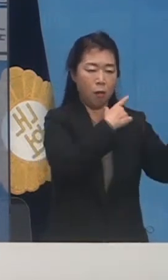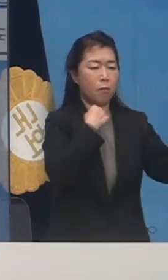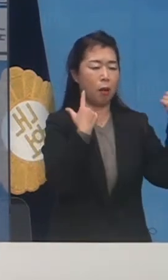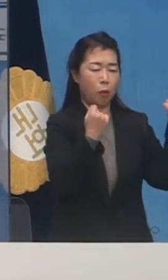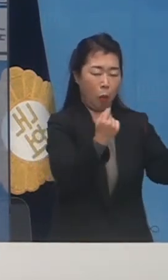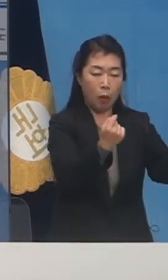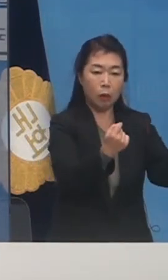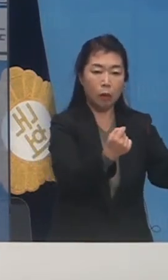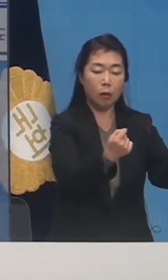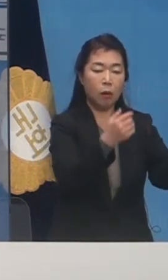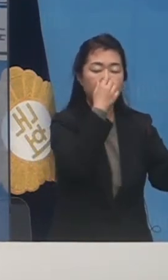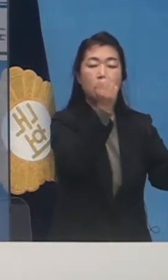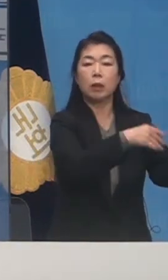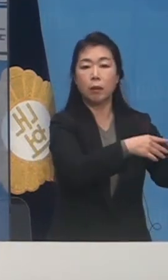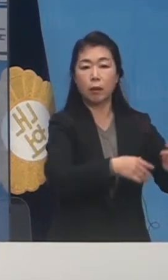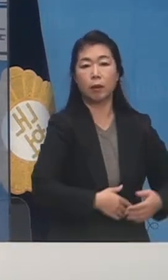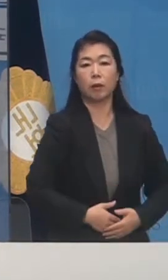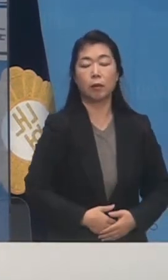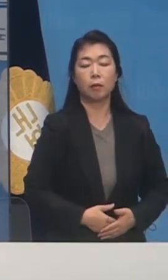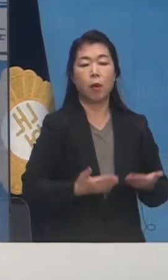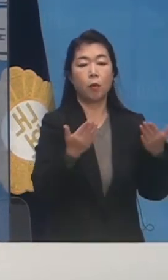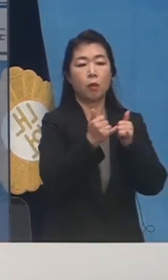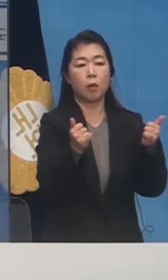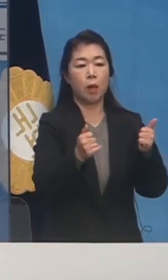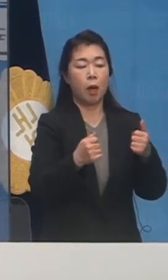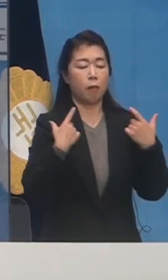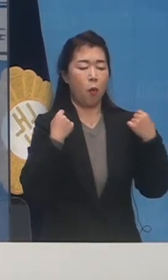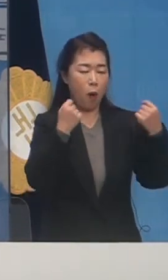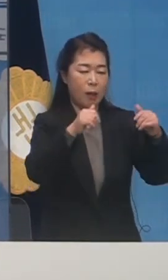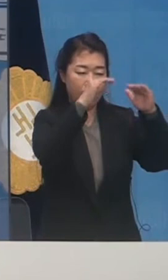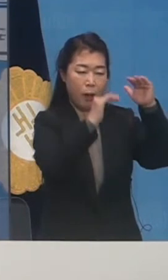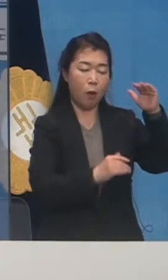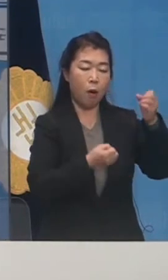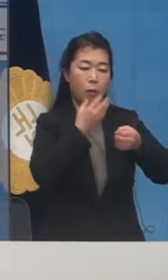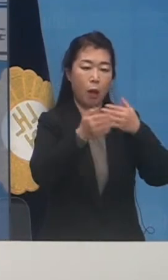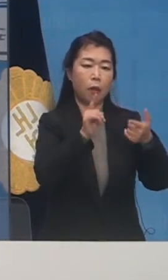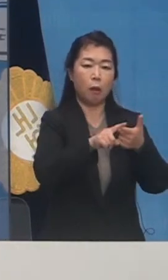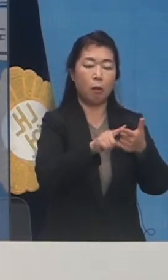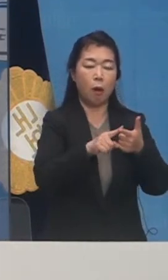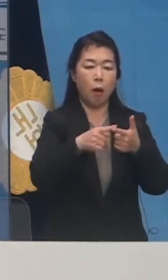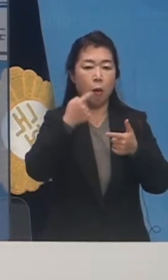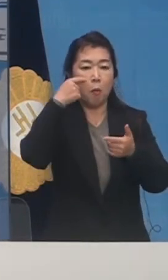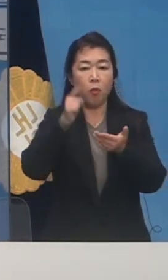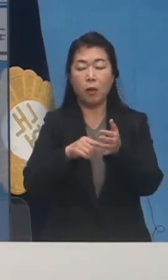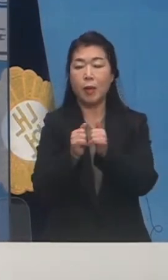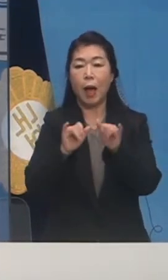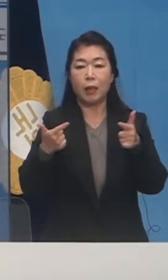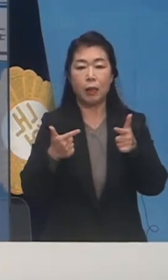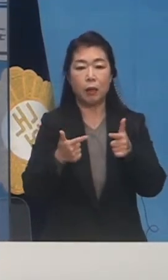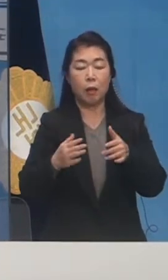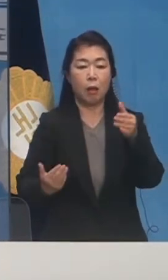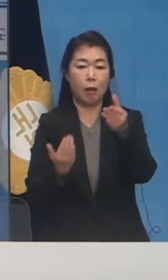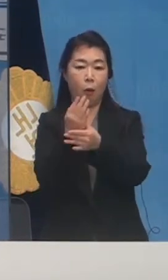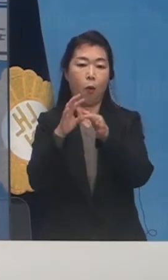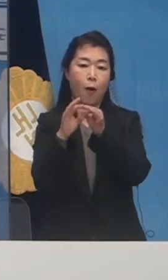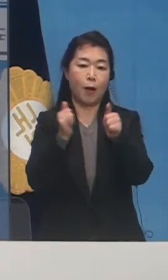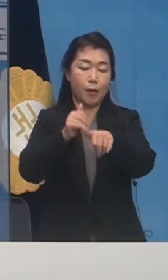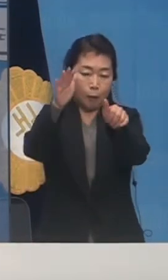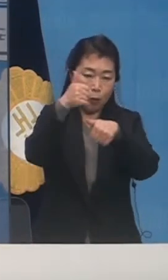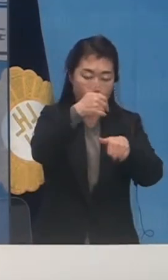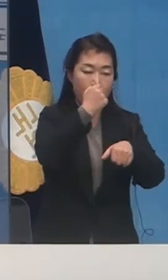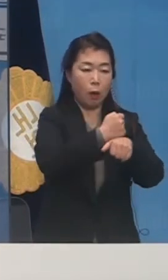무시했다. 노동지청은 피해자의 일관된 진술 대신 목격자가 아닌 참고인들의 진술을